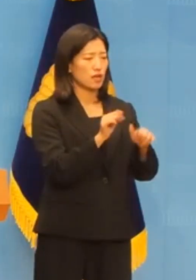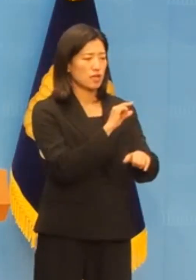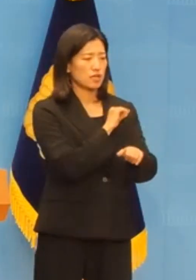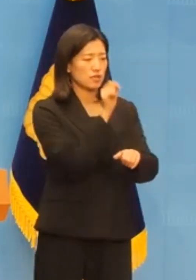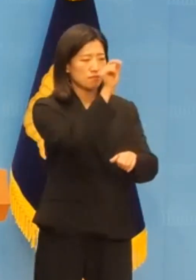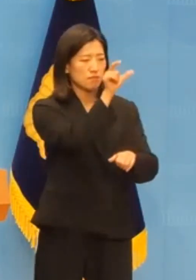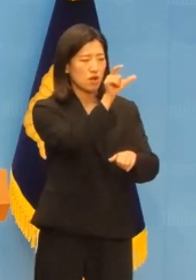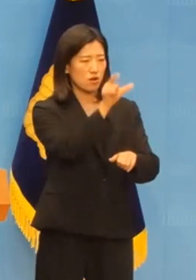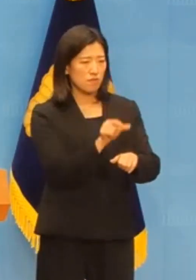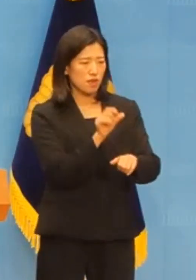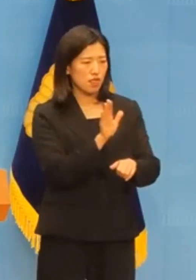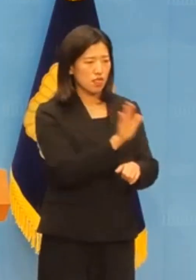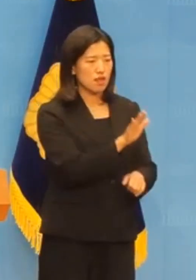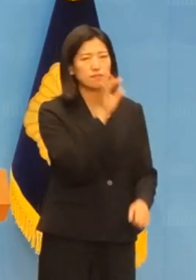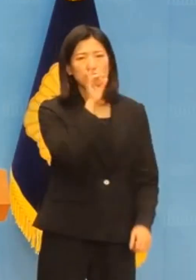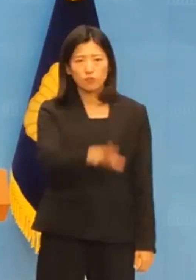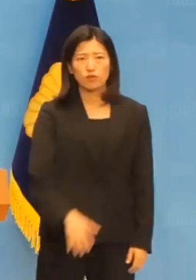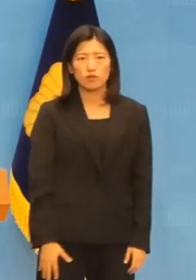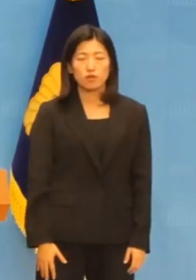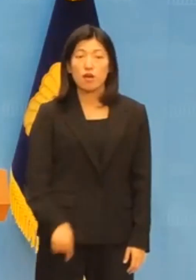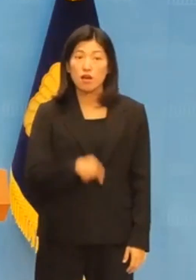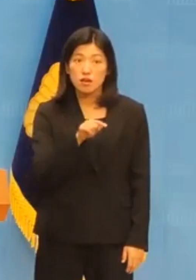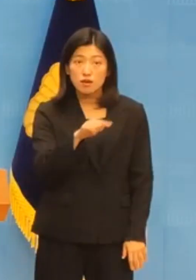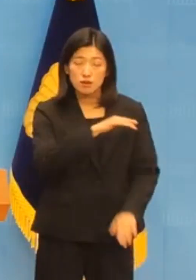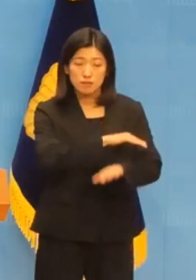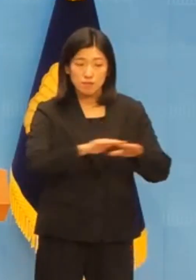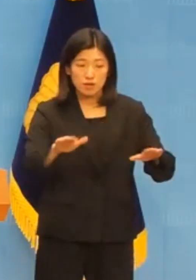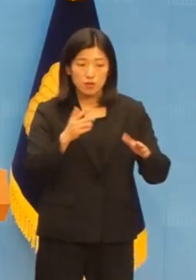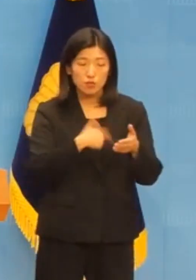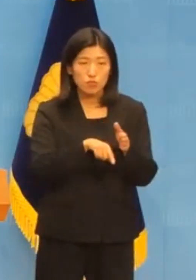이를 바로잡겠다는 대통령의 이번 지시는